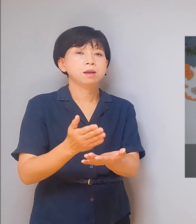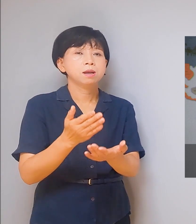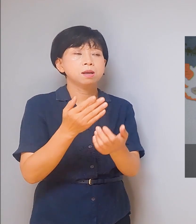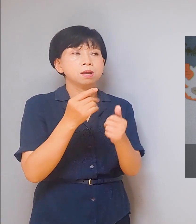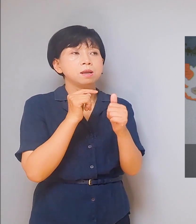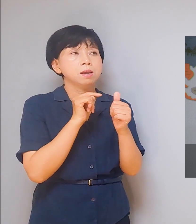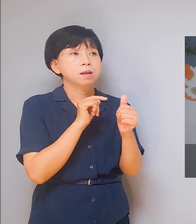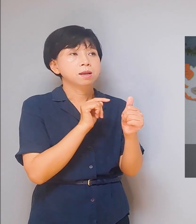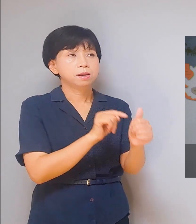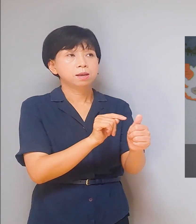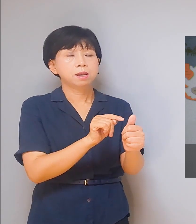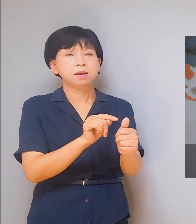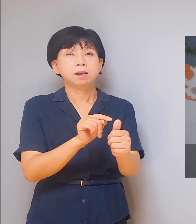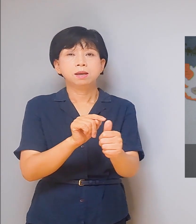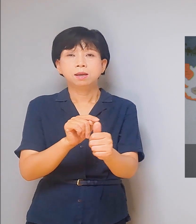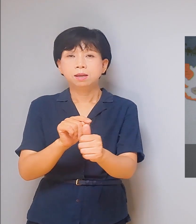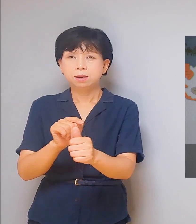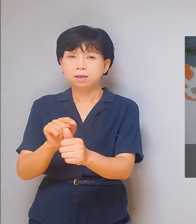거절